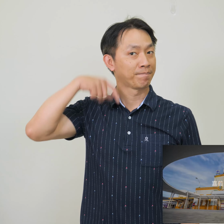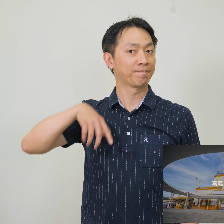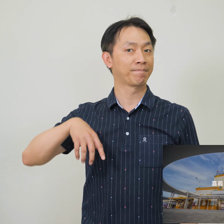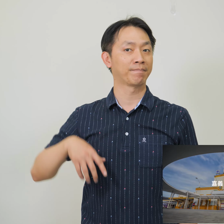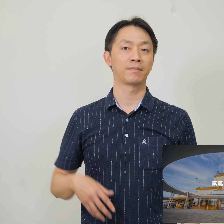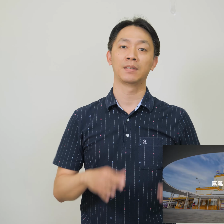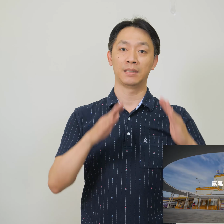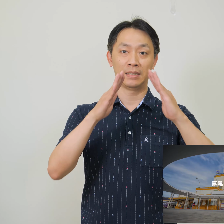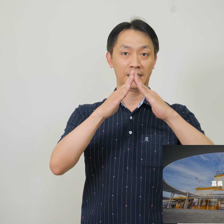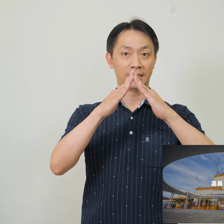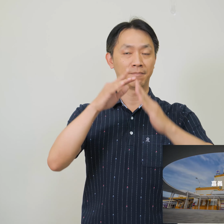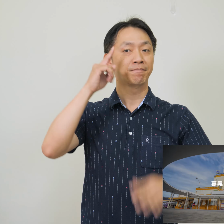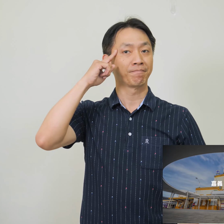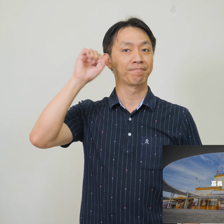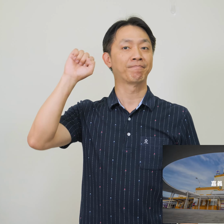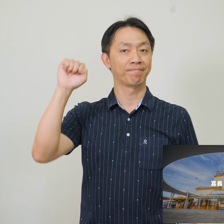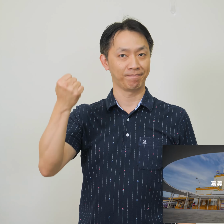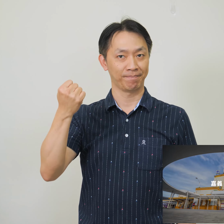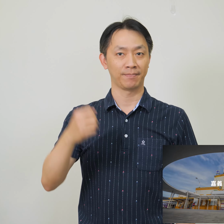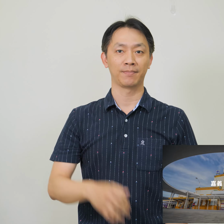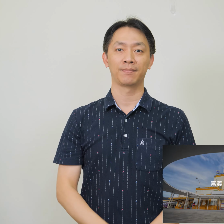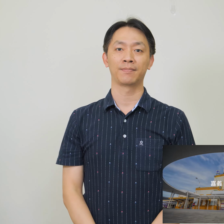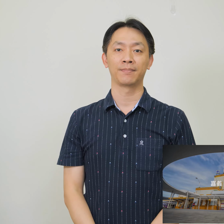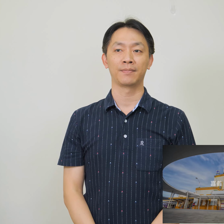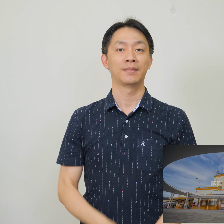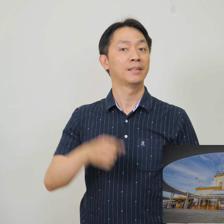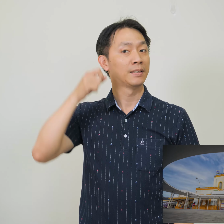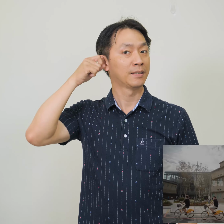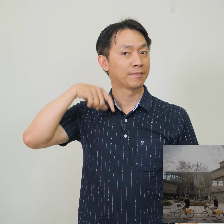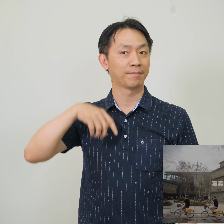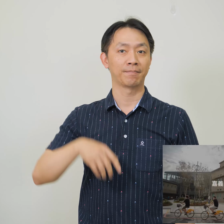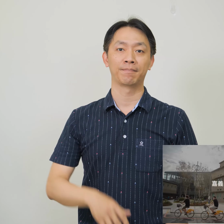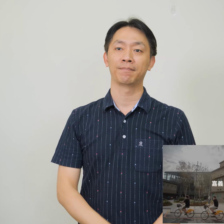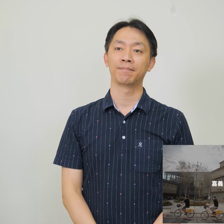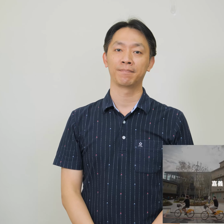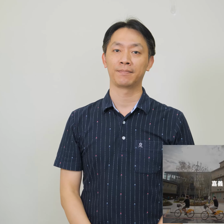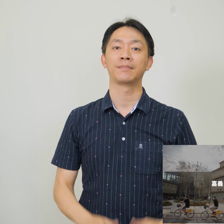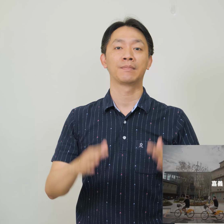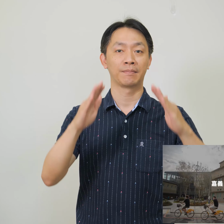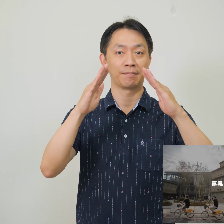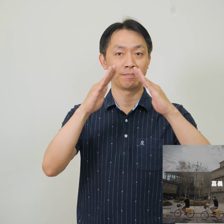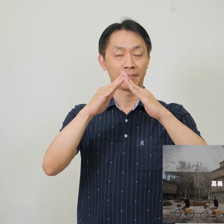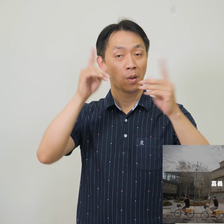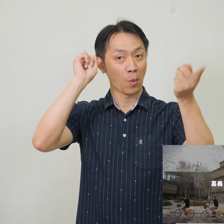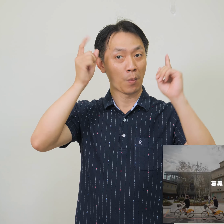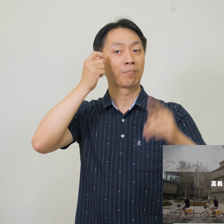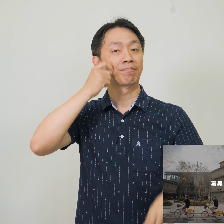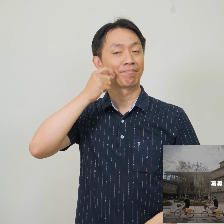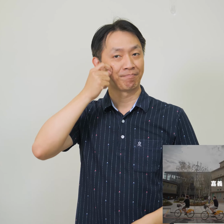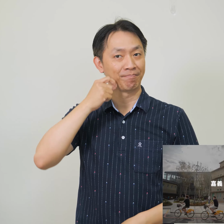家己家的意义，家己家的趣